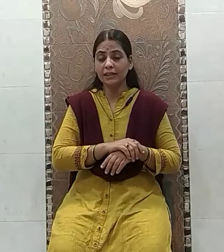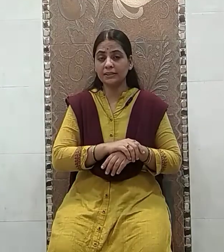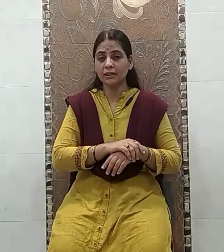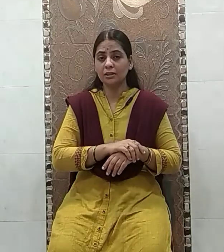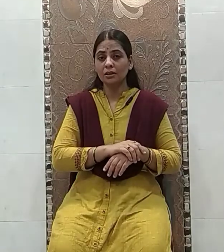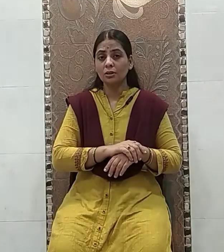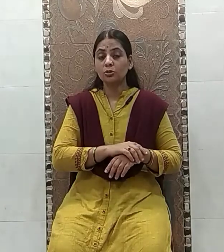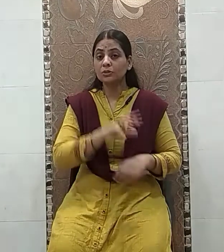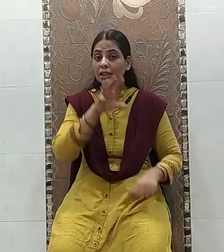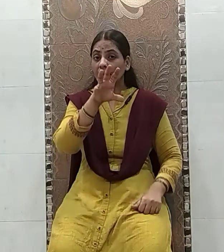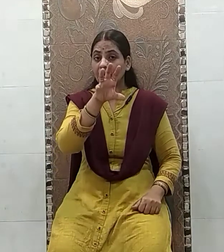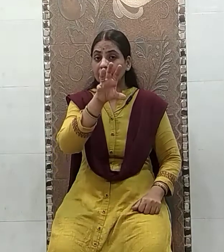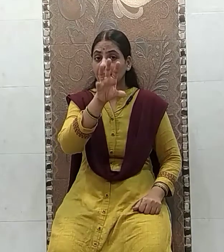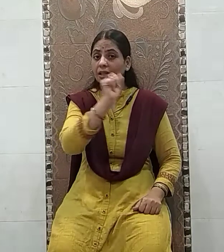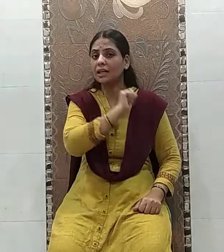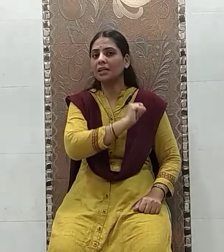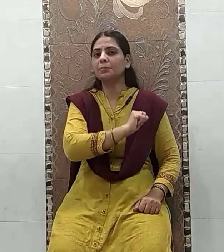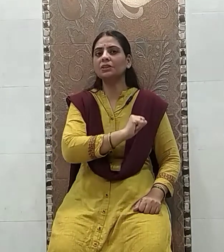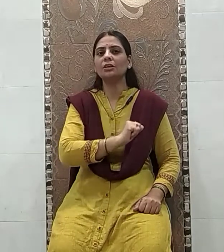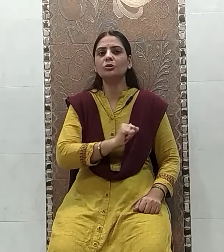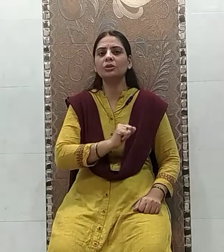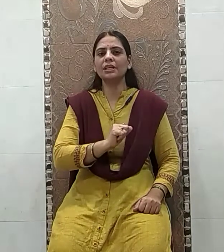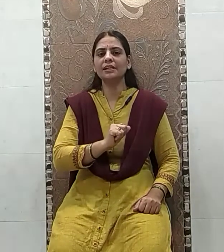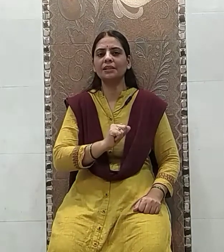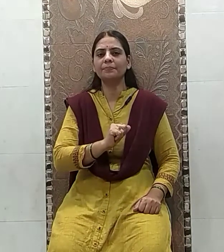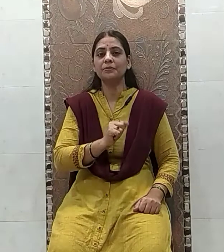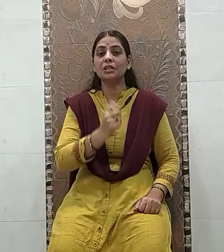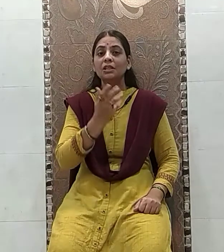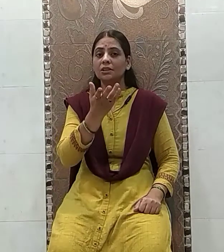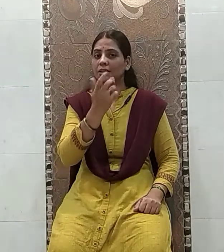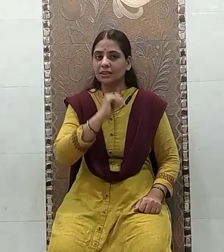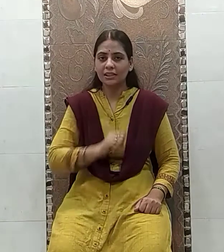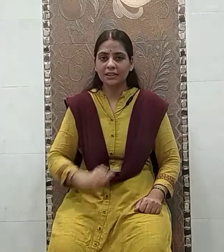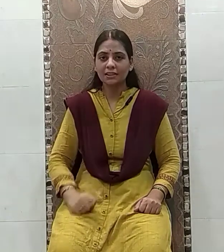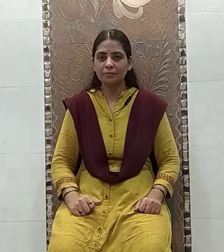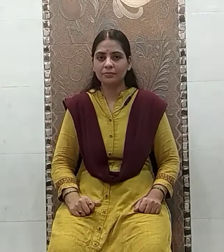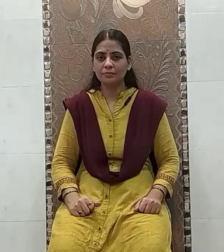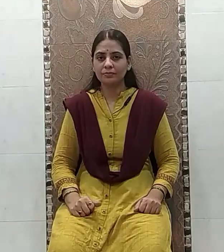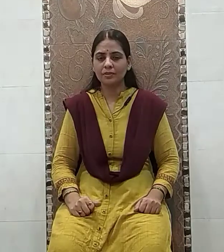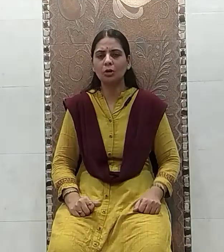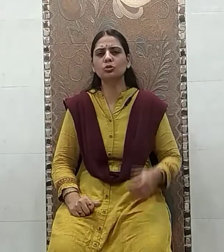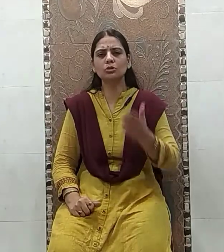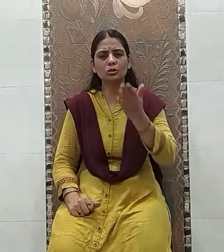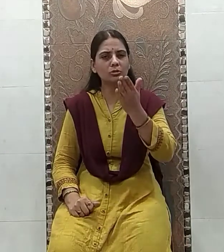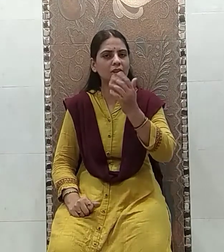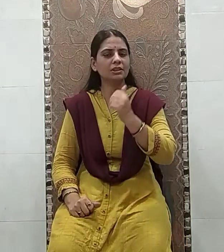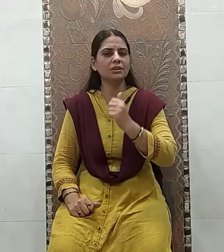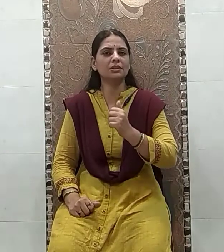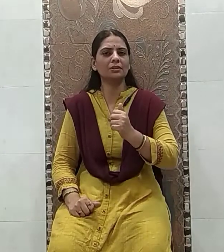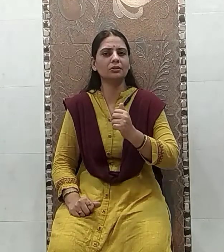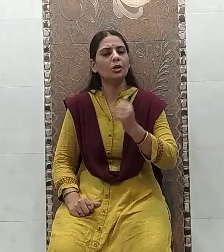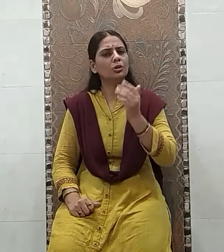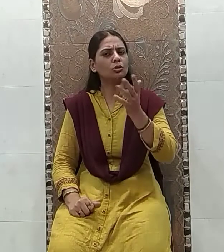पाहायचंय. तुमच्यातला आतला कलाकार पण जागृत करा ना. चित्रकला करा. अहो सुंदर सुंदर चित्र